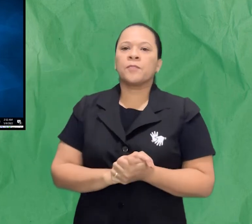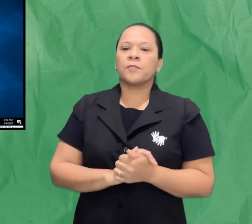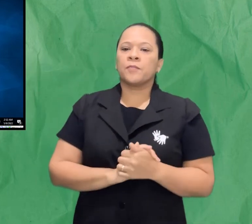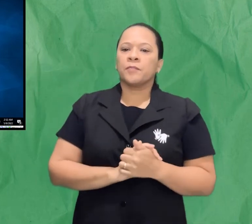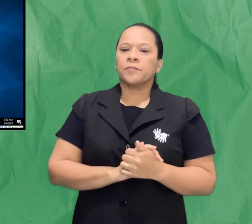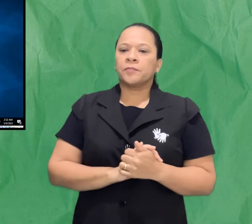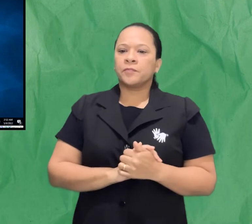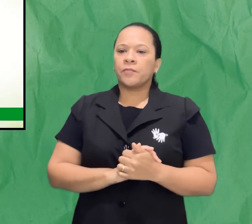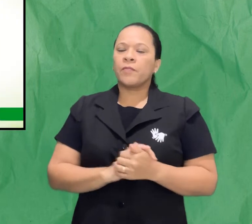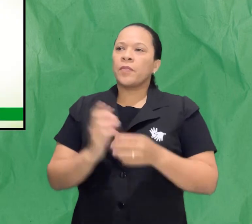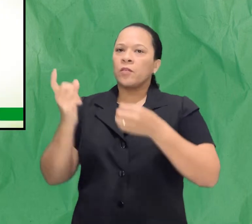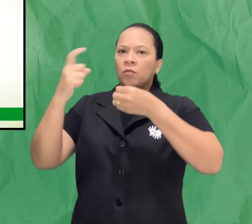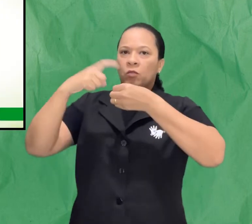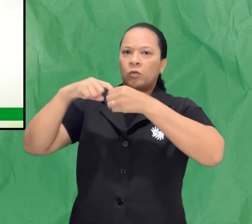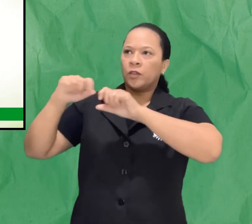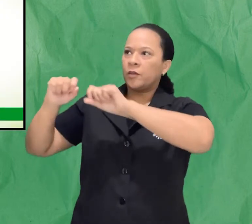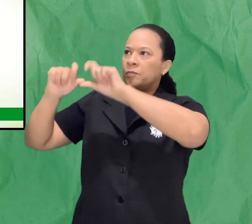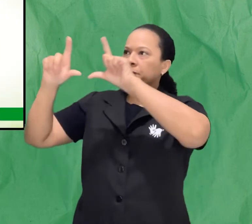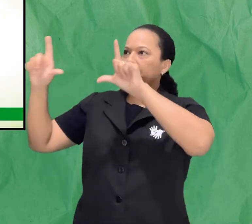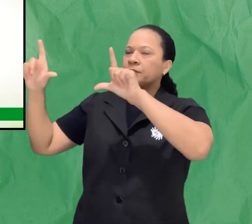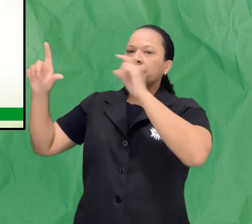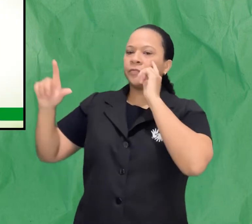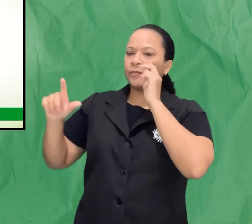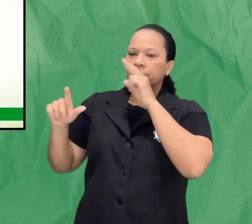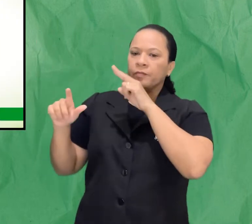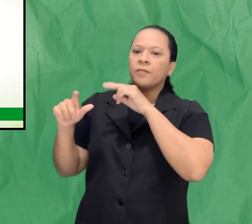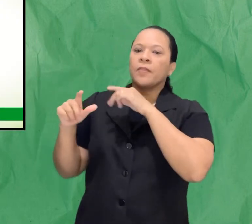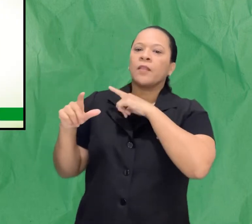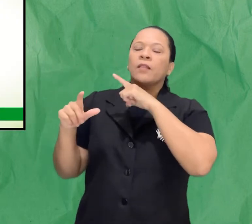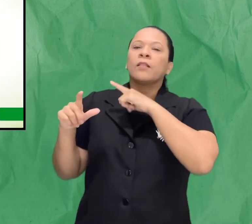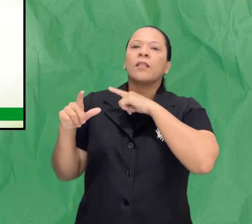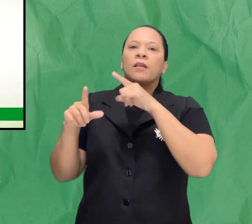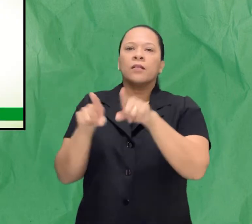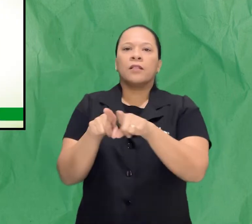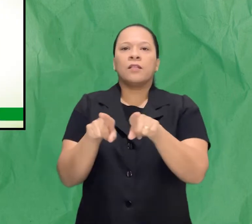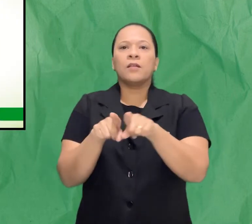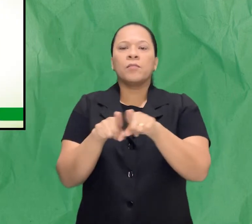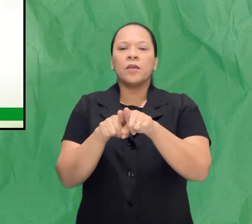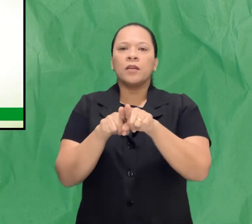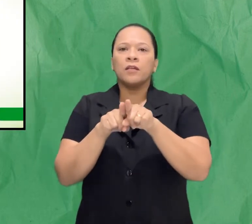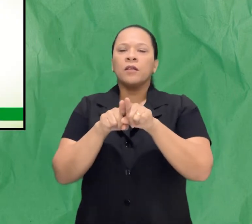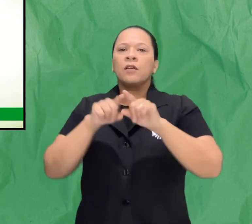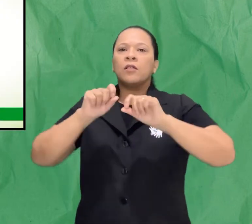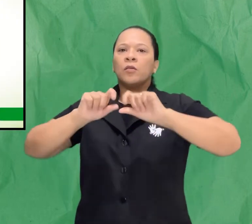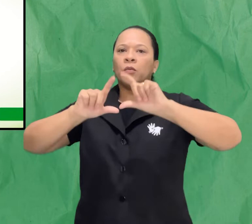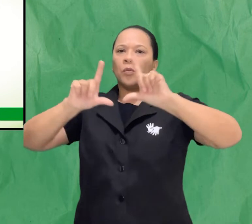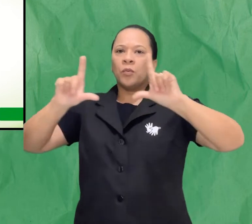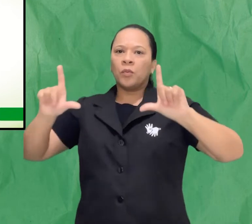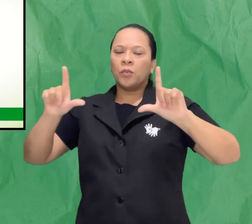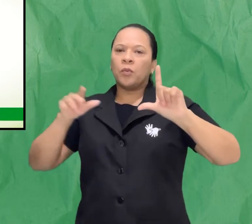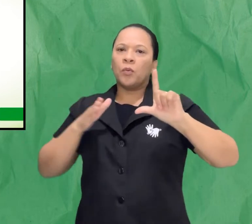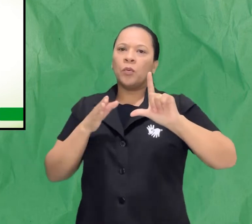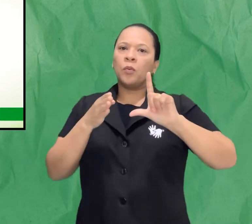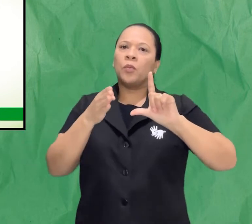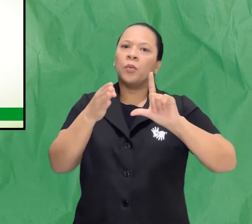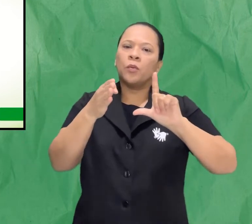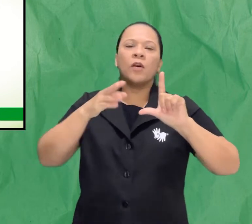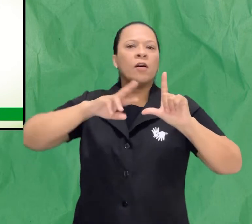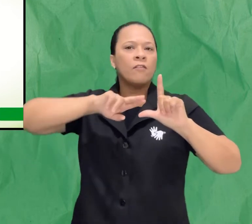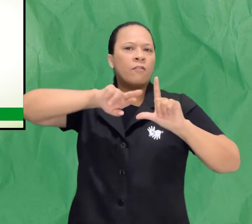Vamos voltar aqui. Então, como falei, tem diversos. Eu também tenho diversos navegadores onde eu vou